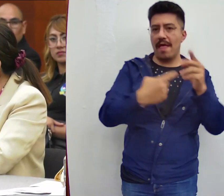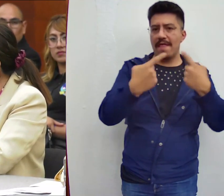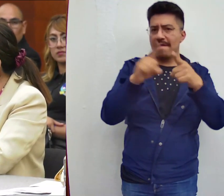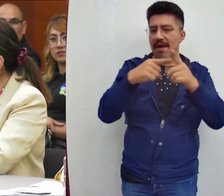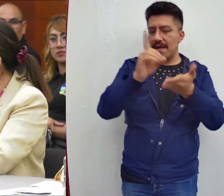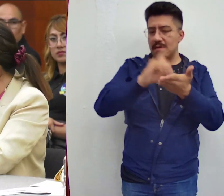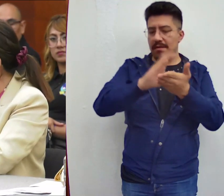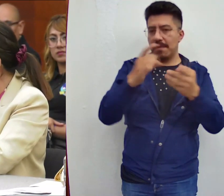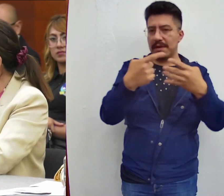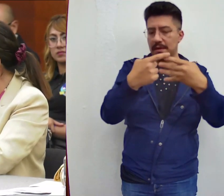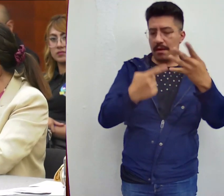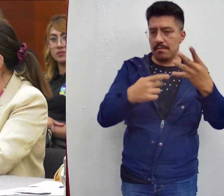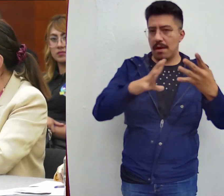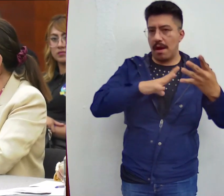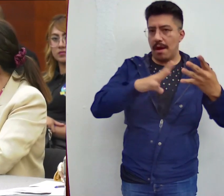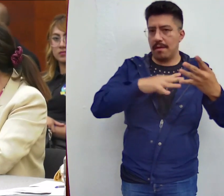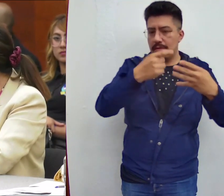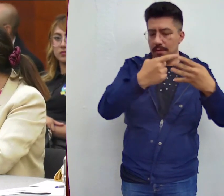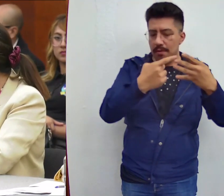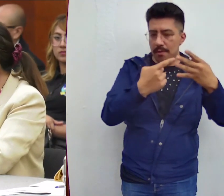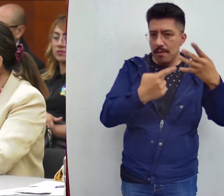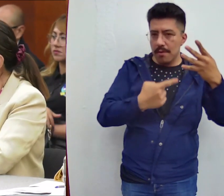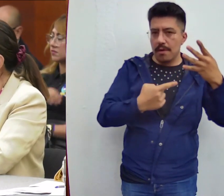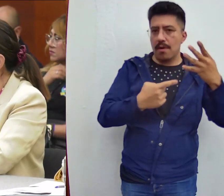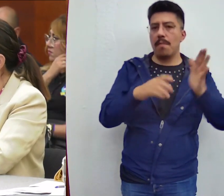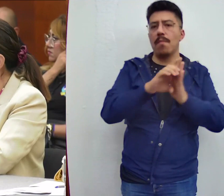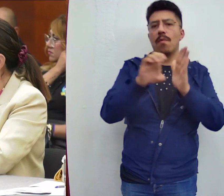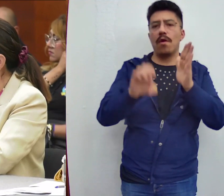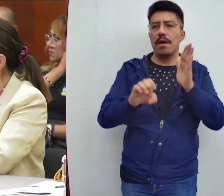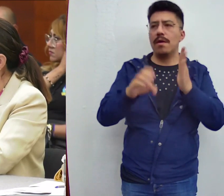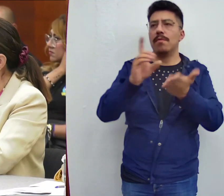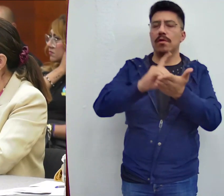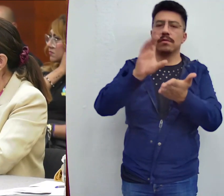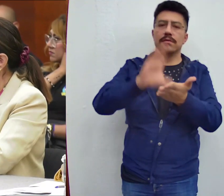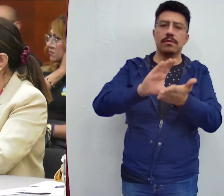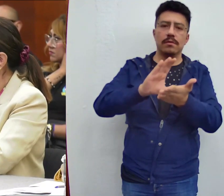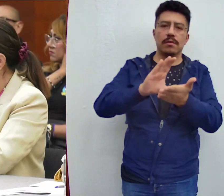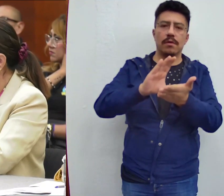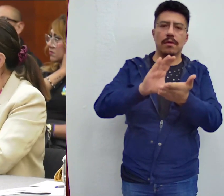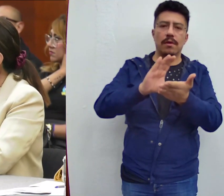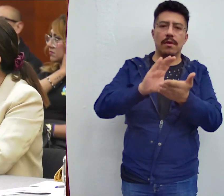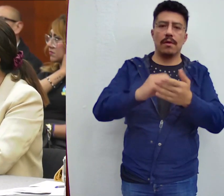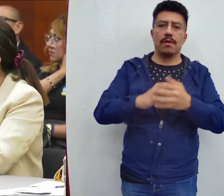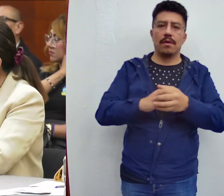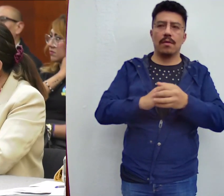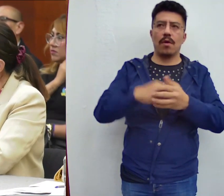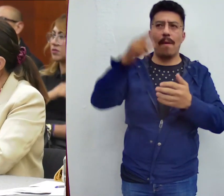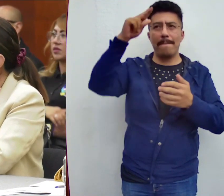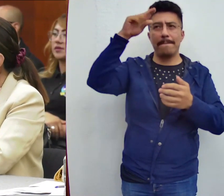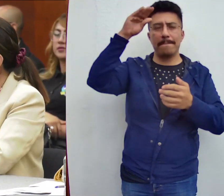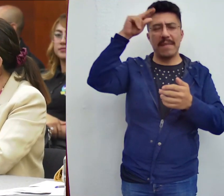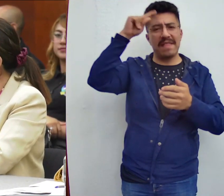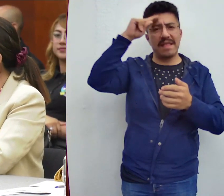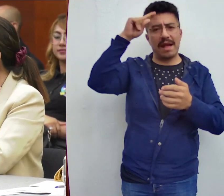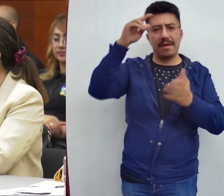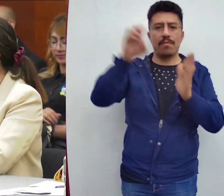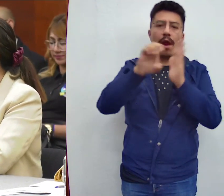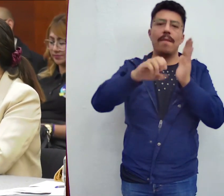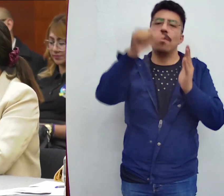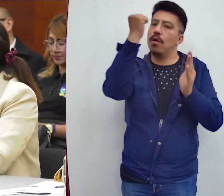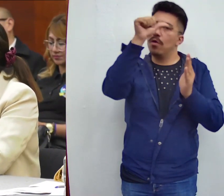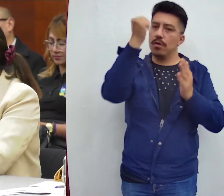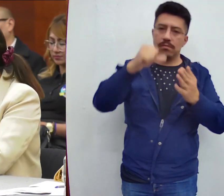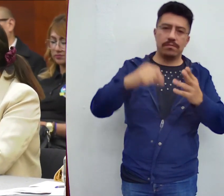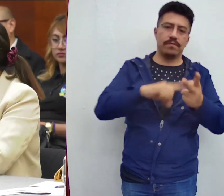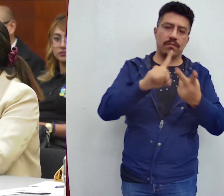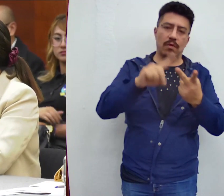discapacidad que hay, por ejemplo, las discapacidades cognitivas como es el autismo y como son